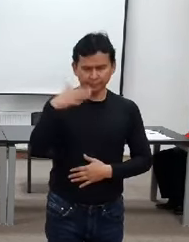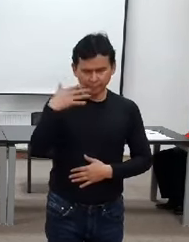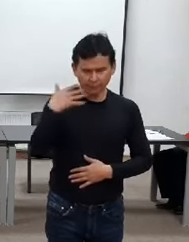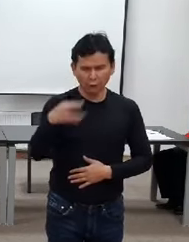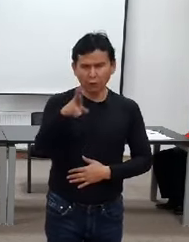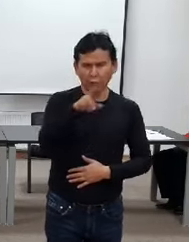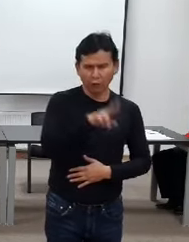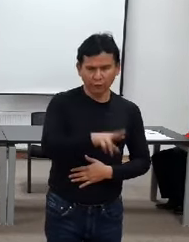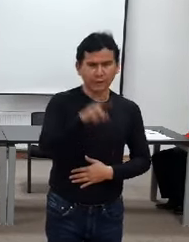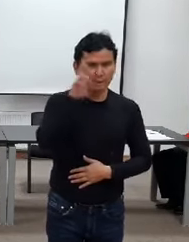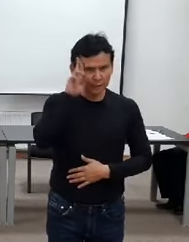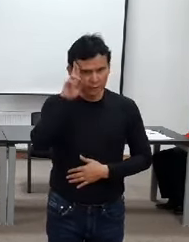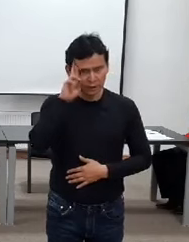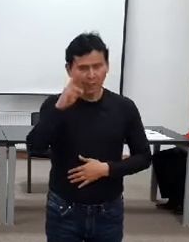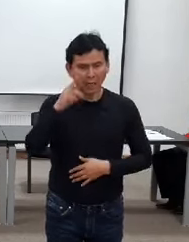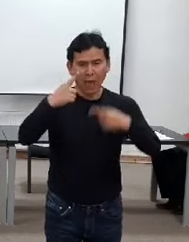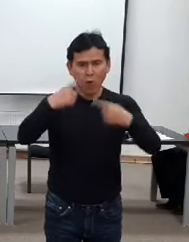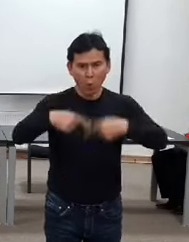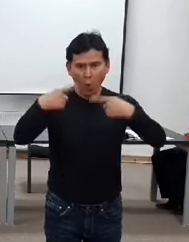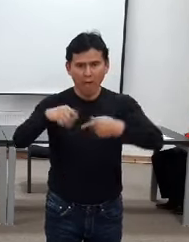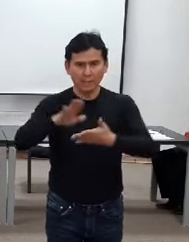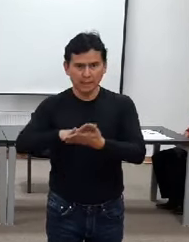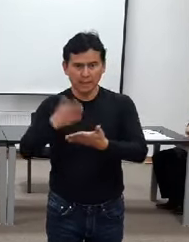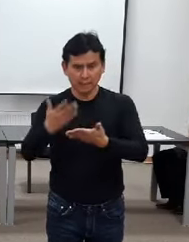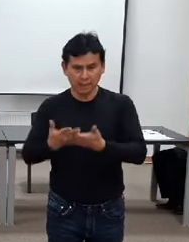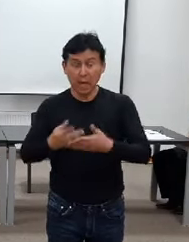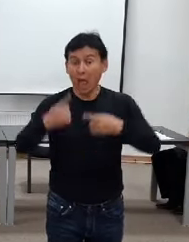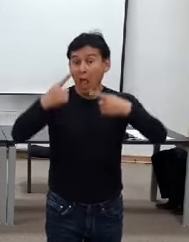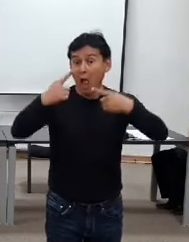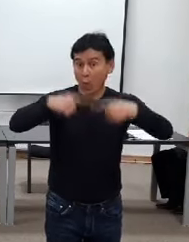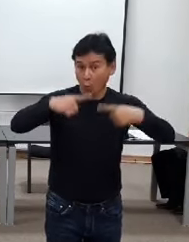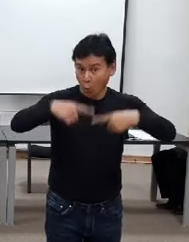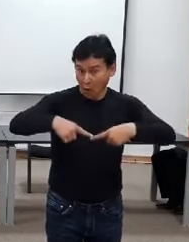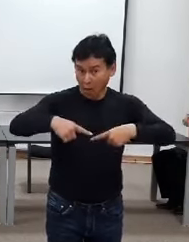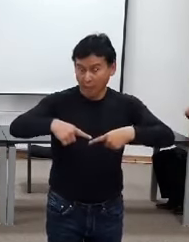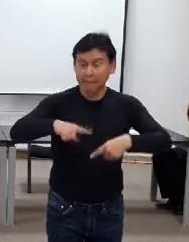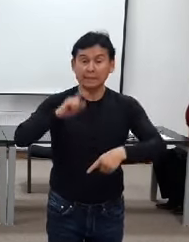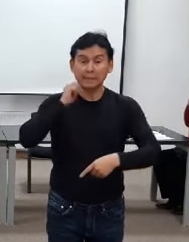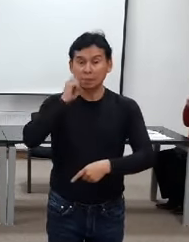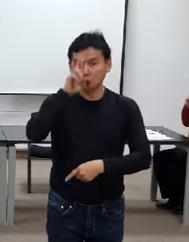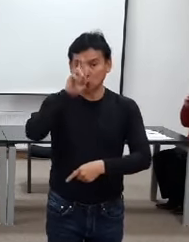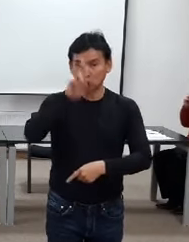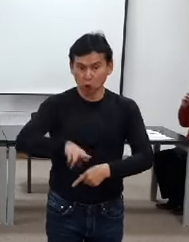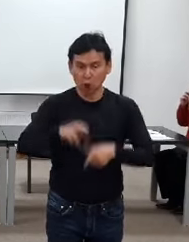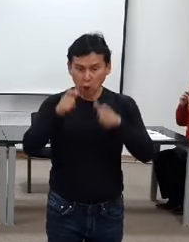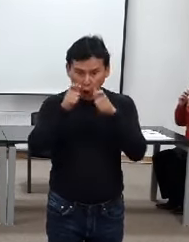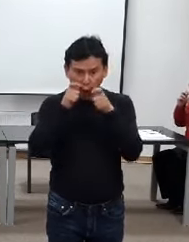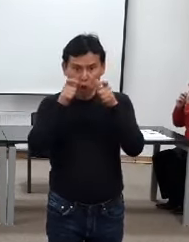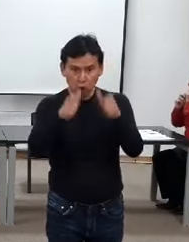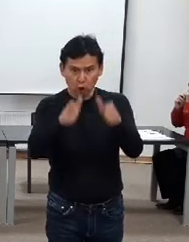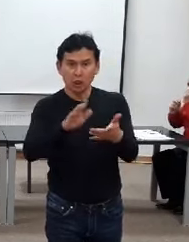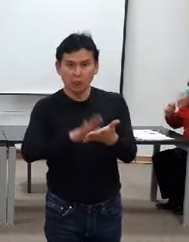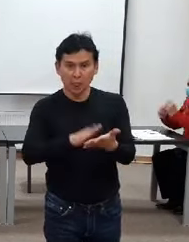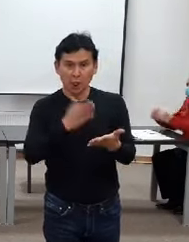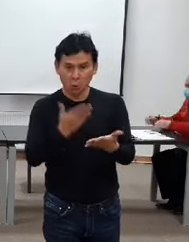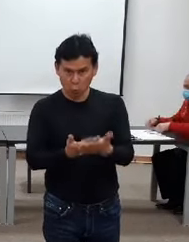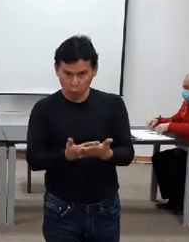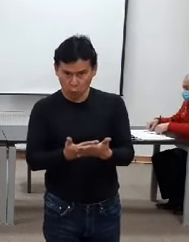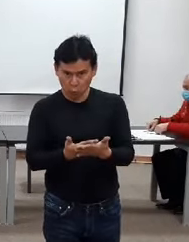a recordar el rol de una aduana sanitaria. Las aduanas sanitarias tienen el rol de realizar un control de salud,